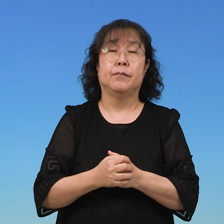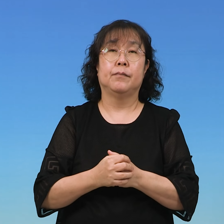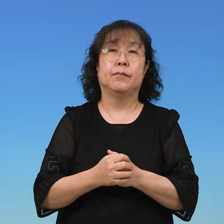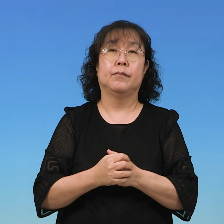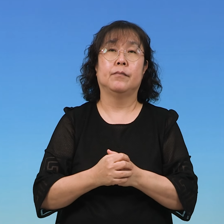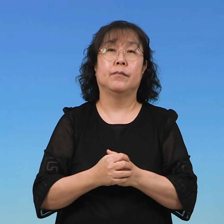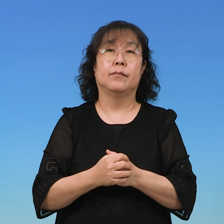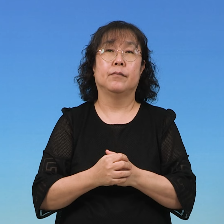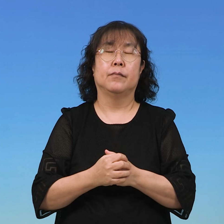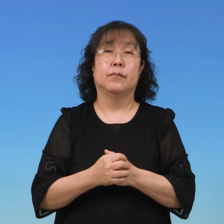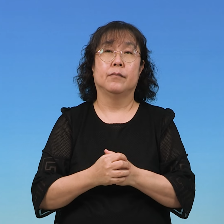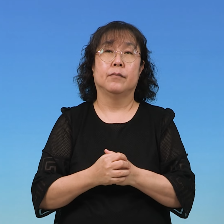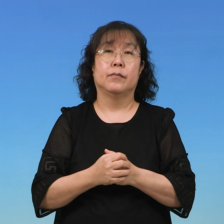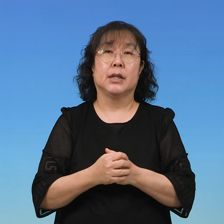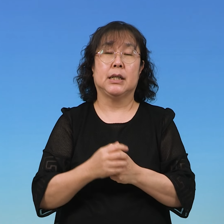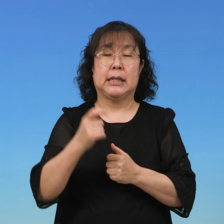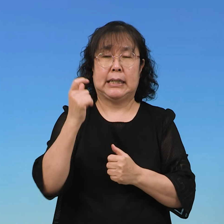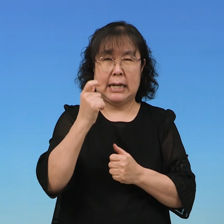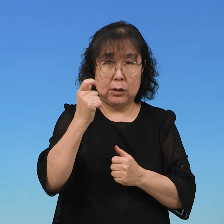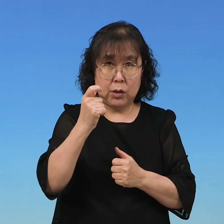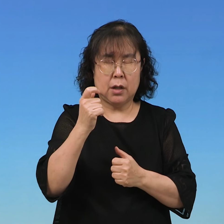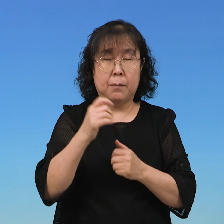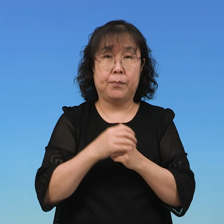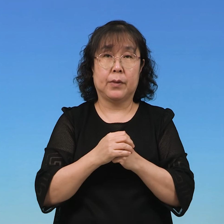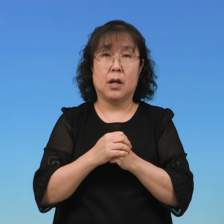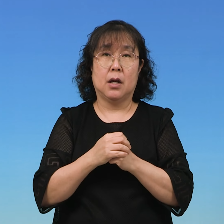주십니다. 여러분, 액센트를 좀